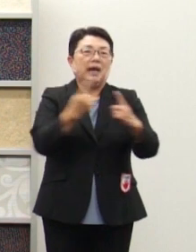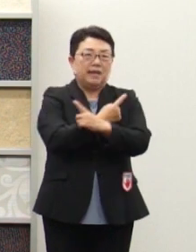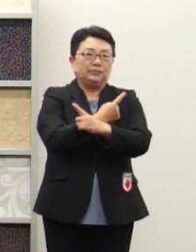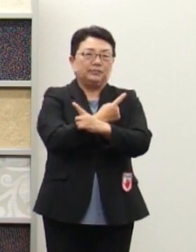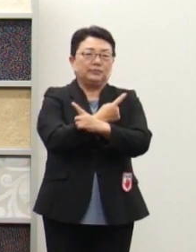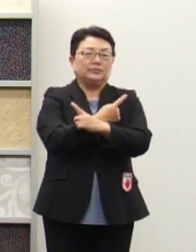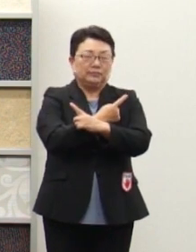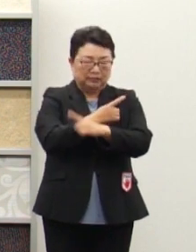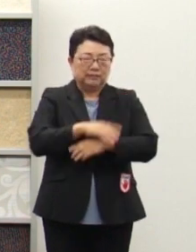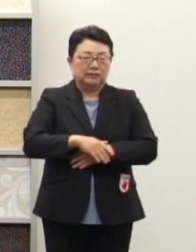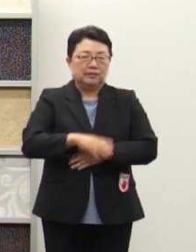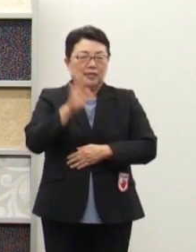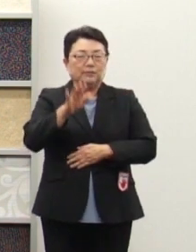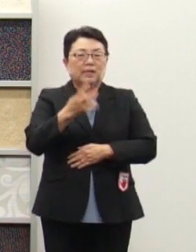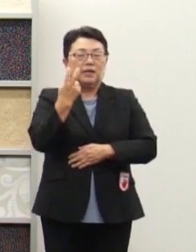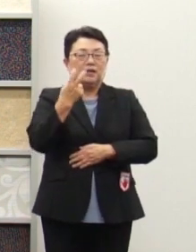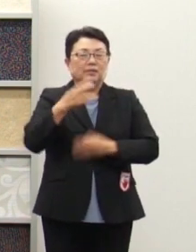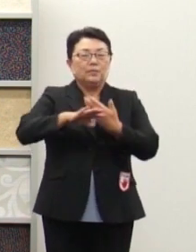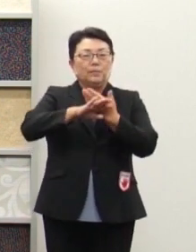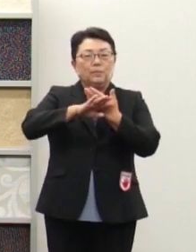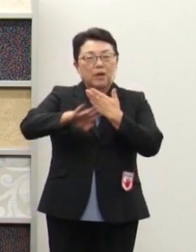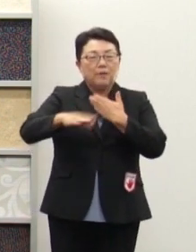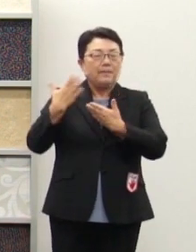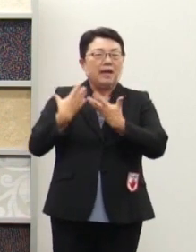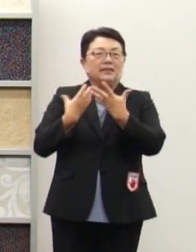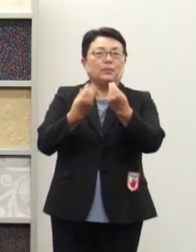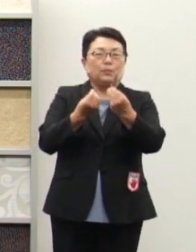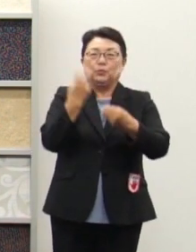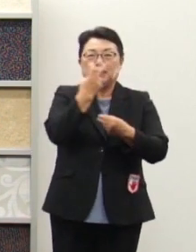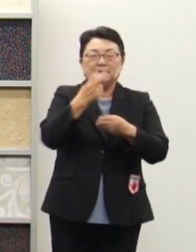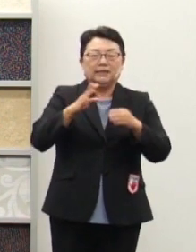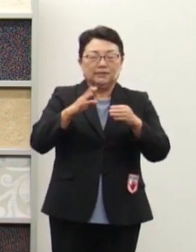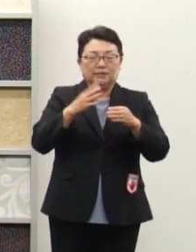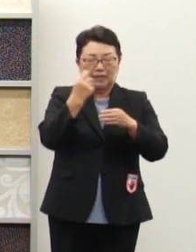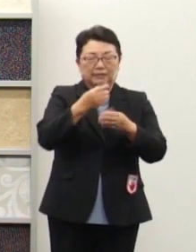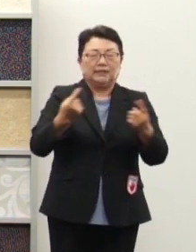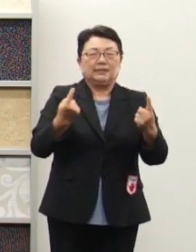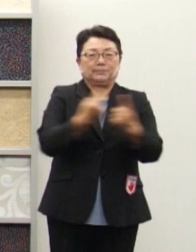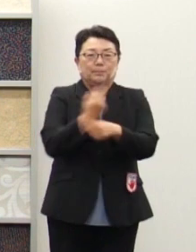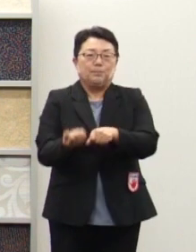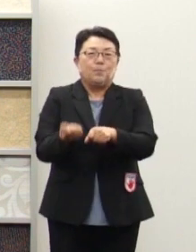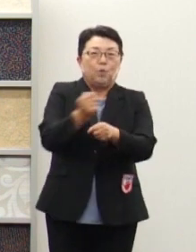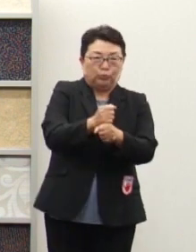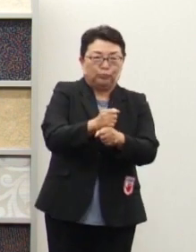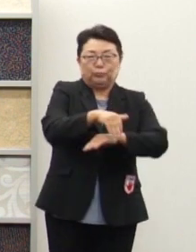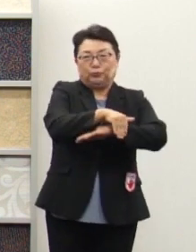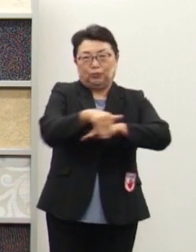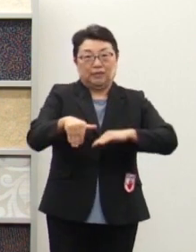常の検査体制に戻すべく検討をしてまいりたいと考えております。